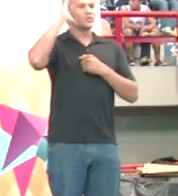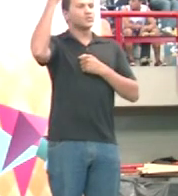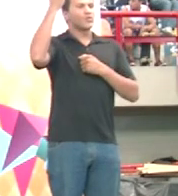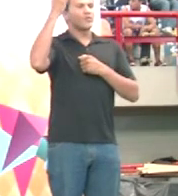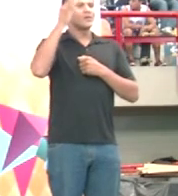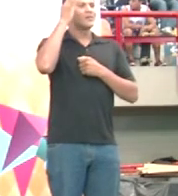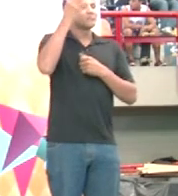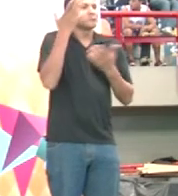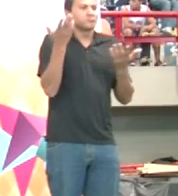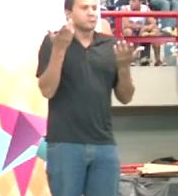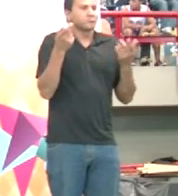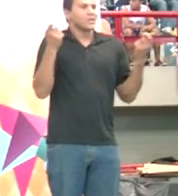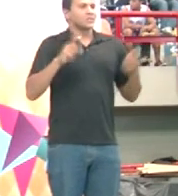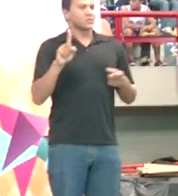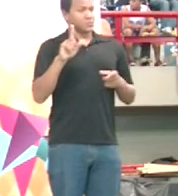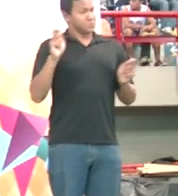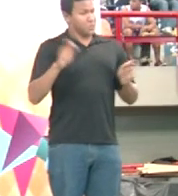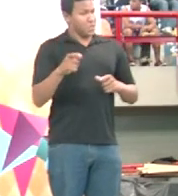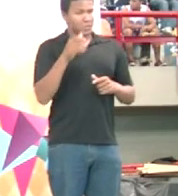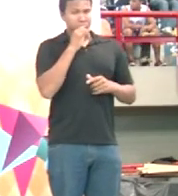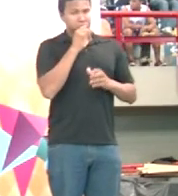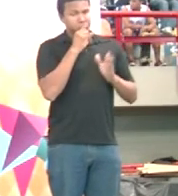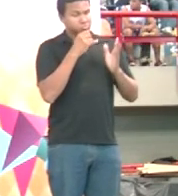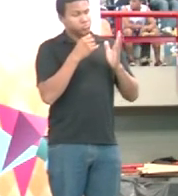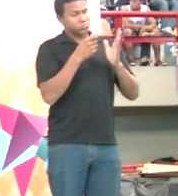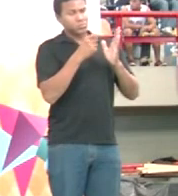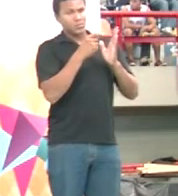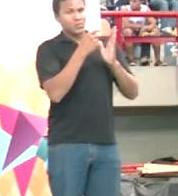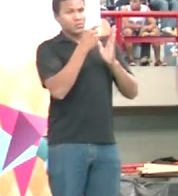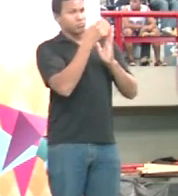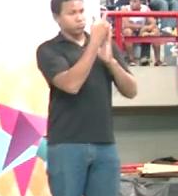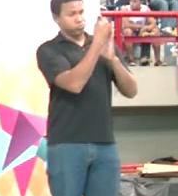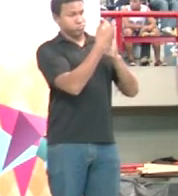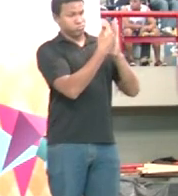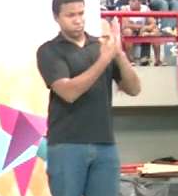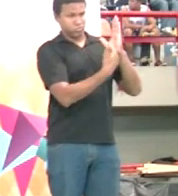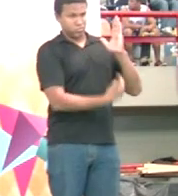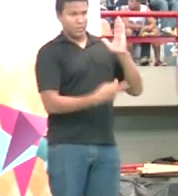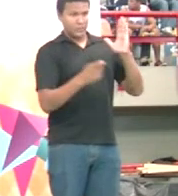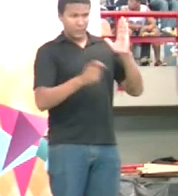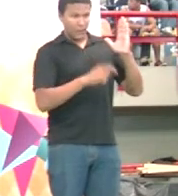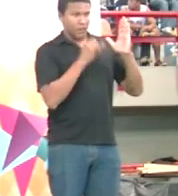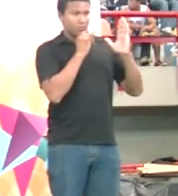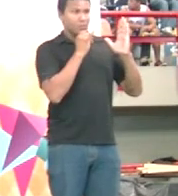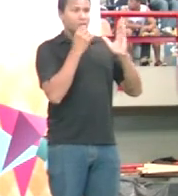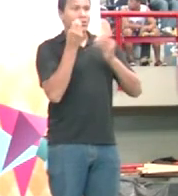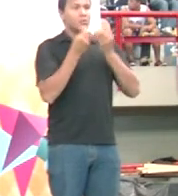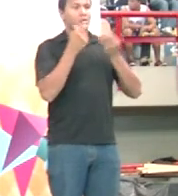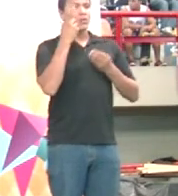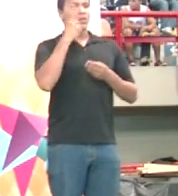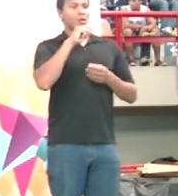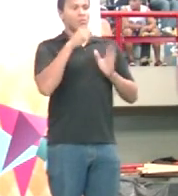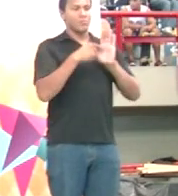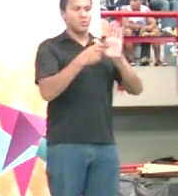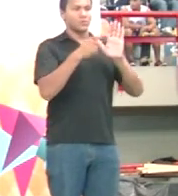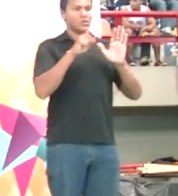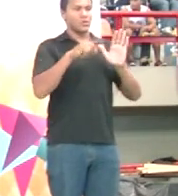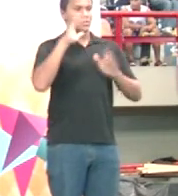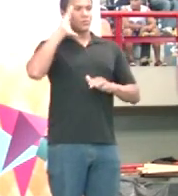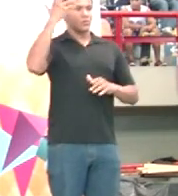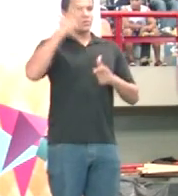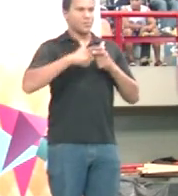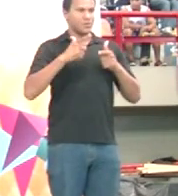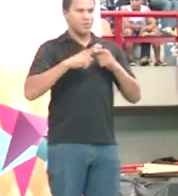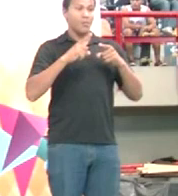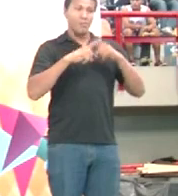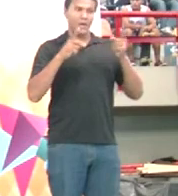no desenvolvimento? Pode, sem problema. Agora, em algum momento, ou na introdução, ou no desenvolvimento, eu tenho